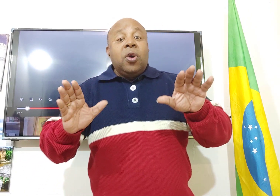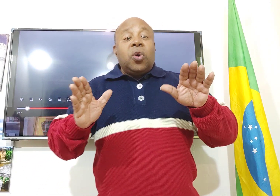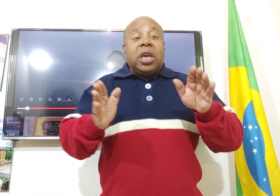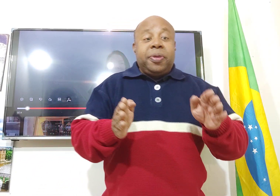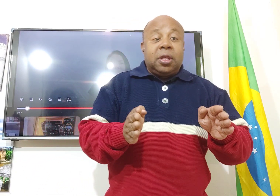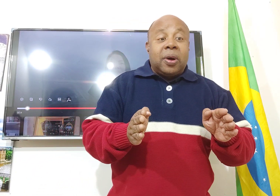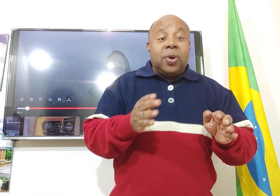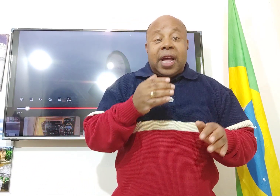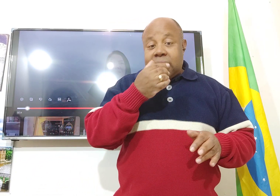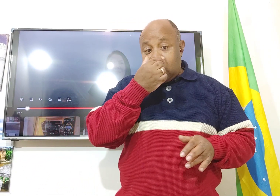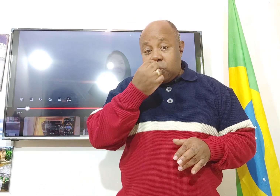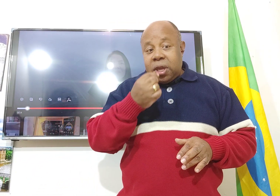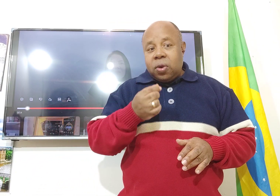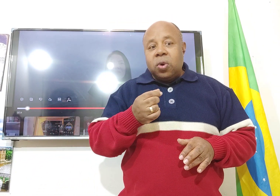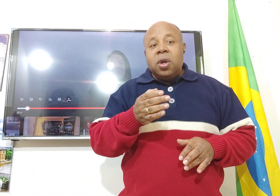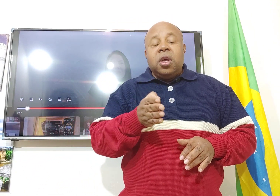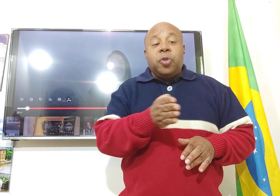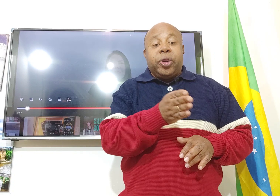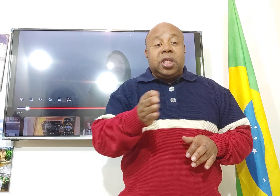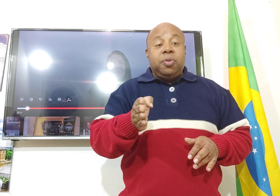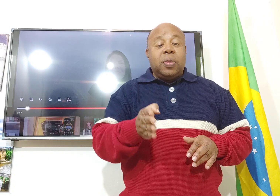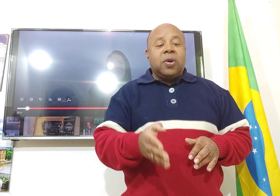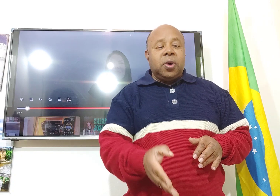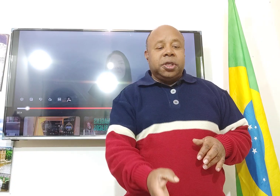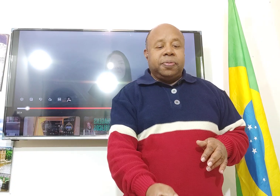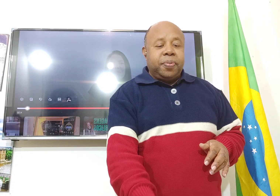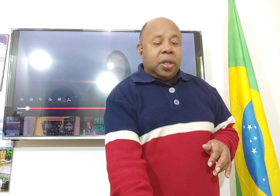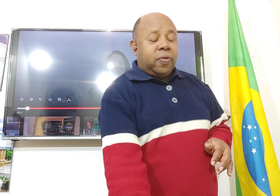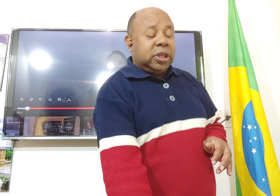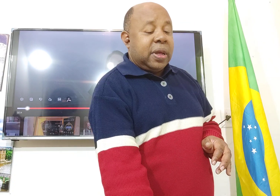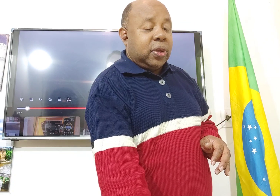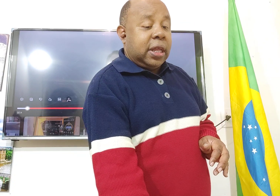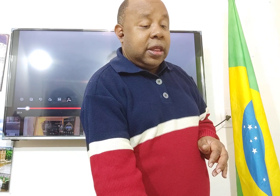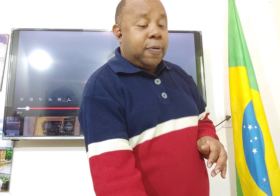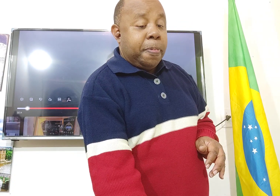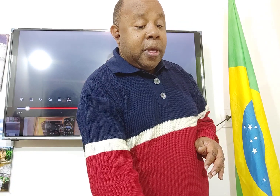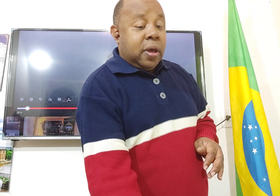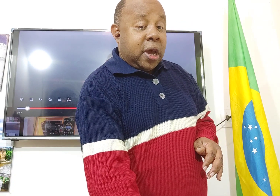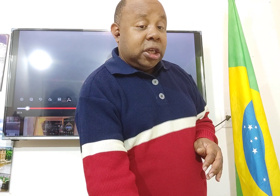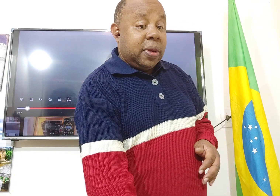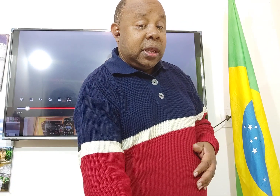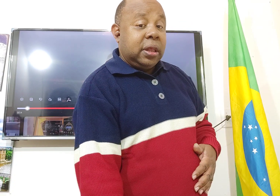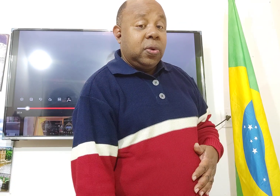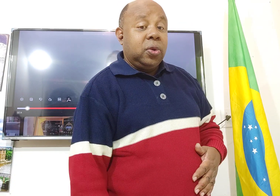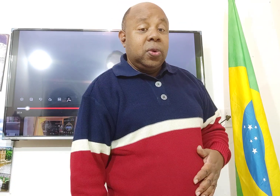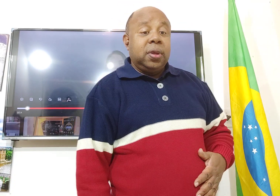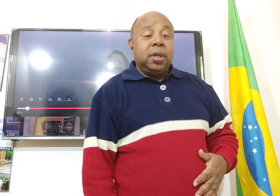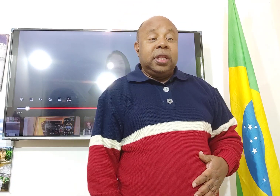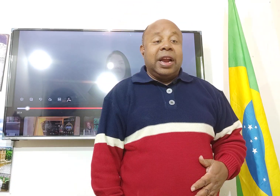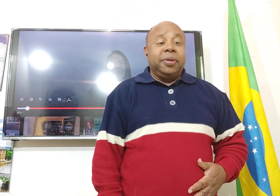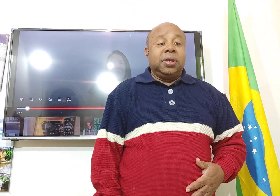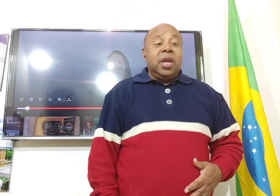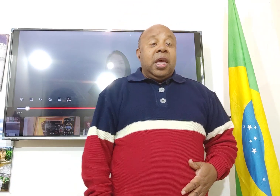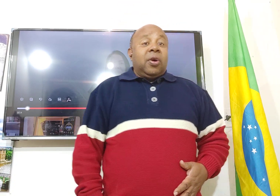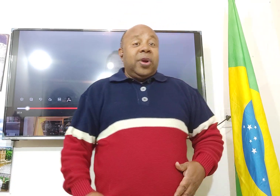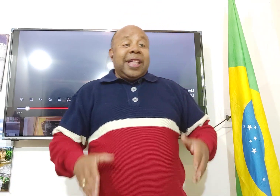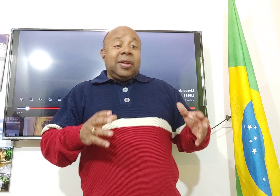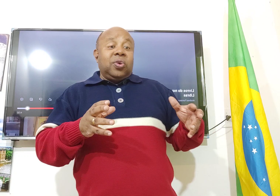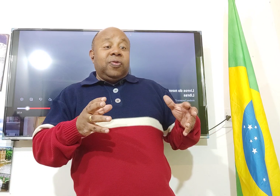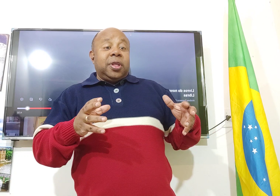O que precisa tomar cuidado é que domingo eu percebi uma coisa. Isso eu vou chamar a sua atenção. Quero chamar a atenção de todos os intérpretes. Cuidado quando você